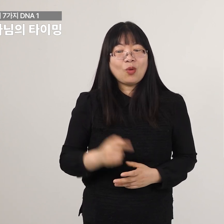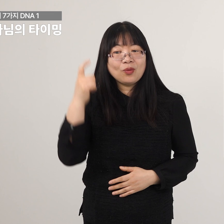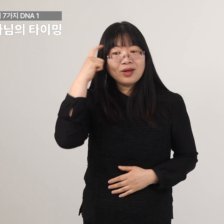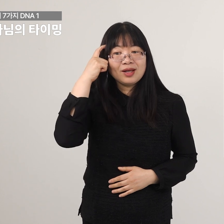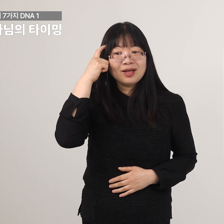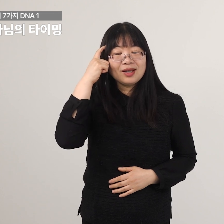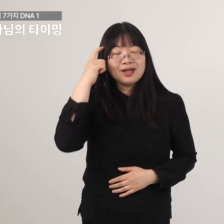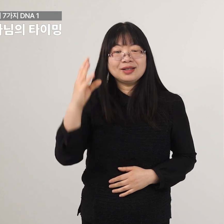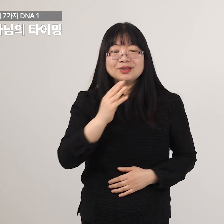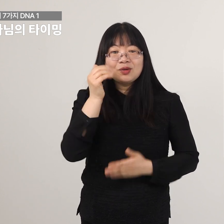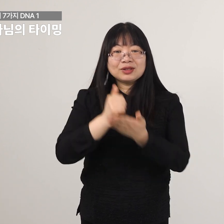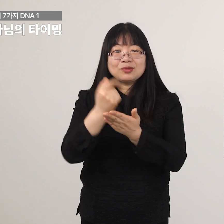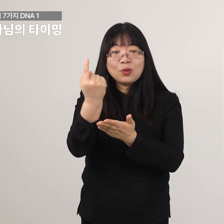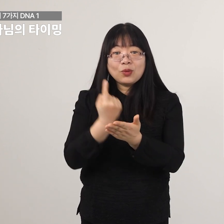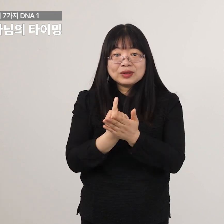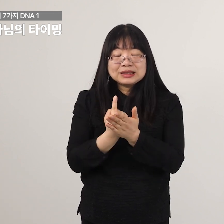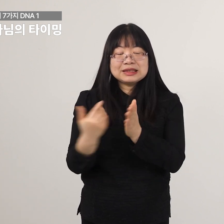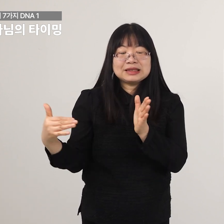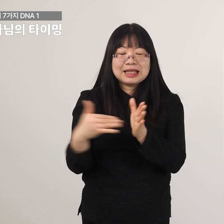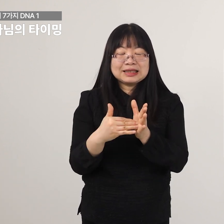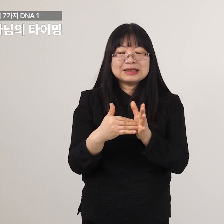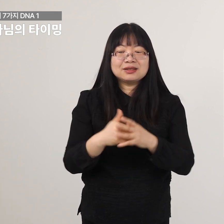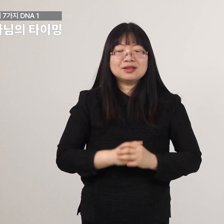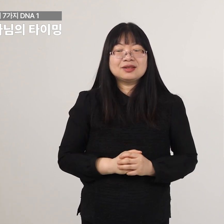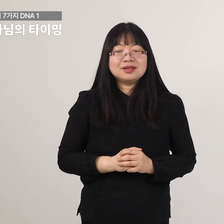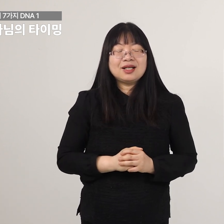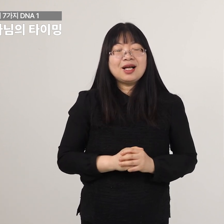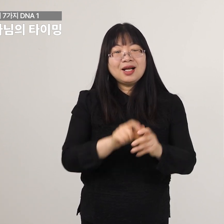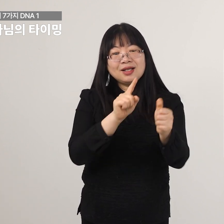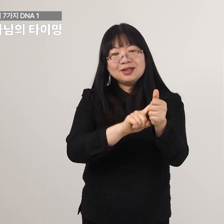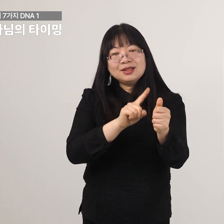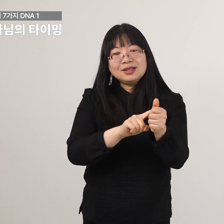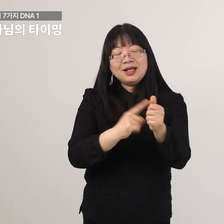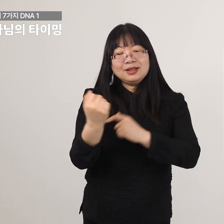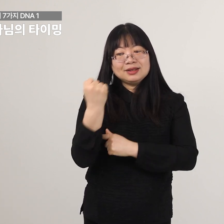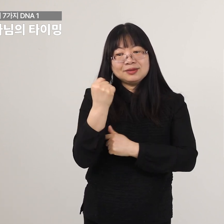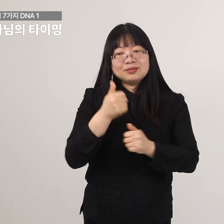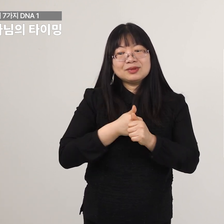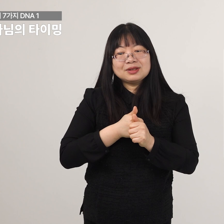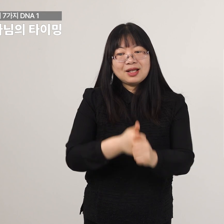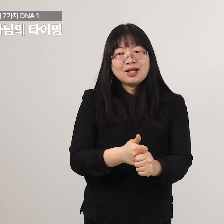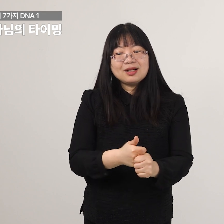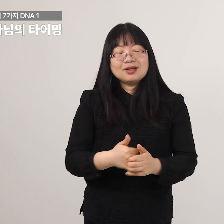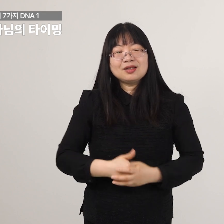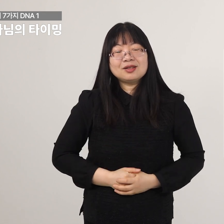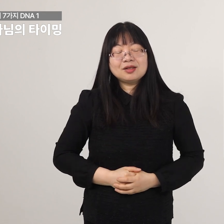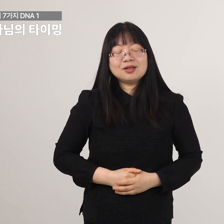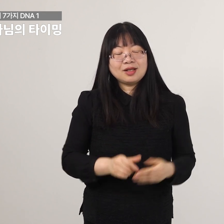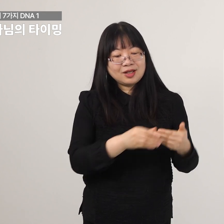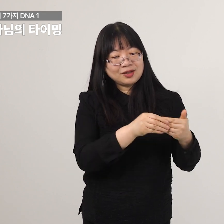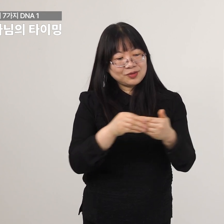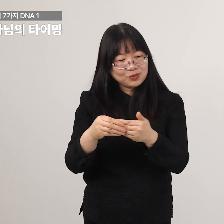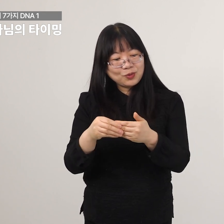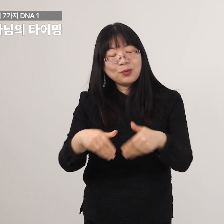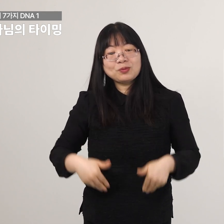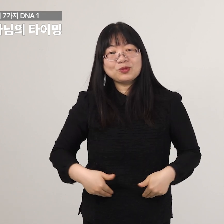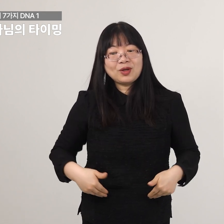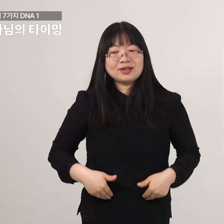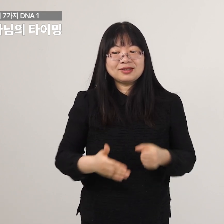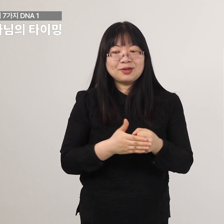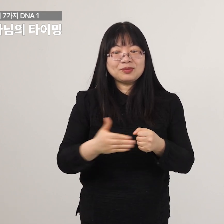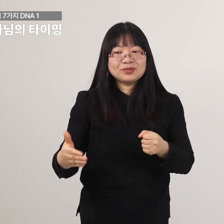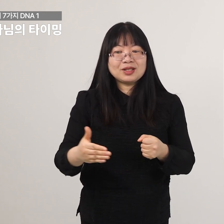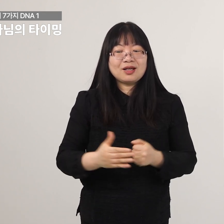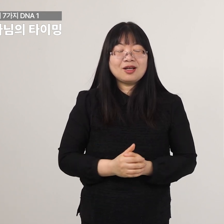왜? 성령님이 오시도록까지 그분의 힘에 의해서 인도를 받아야 되기 때문에